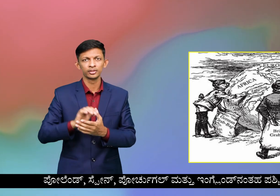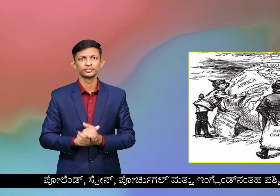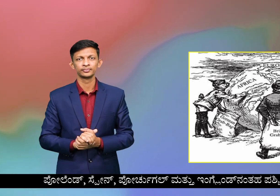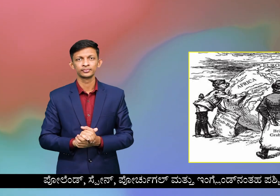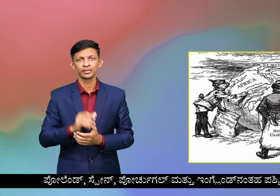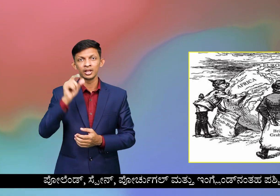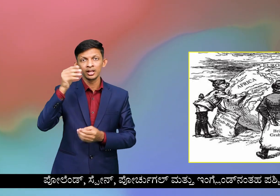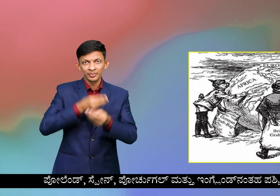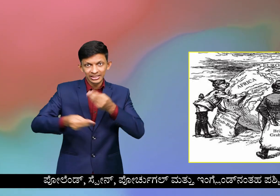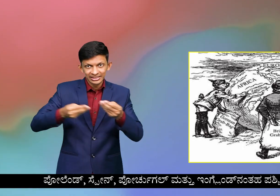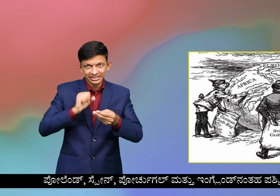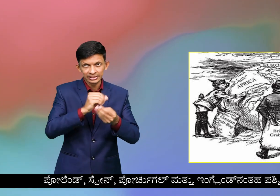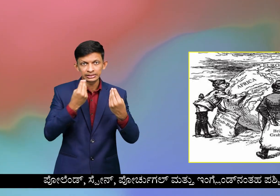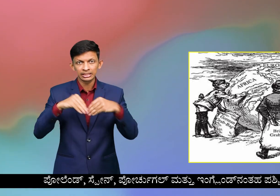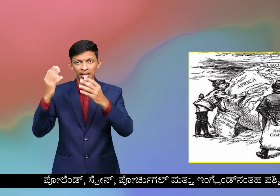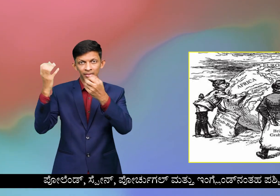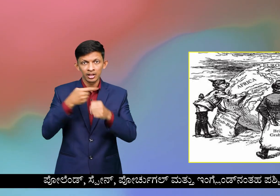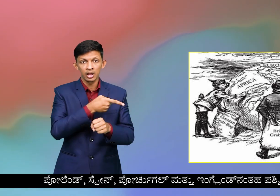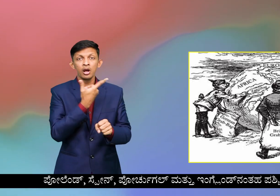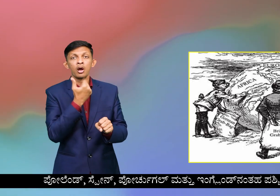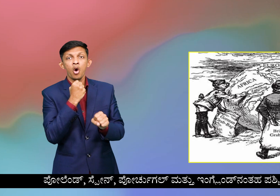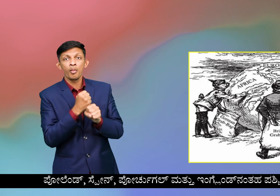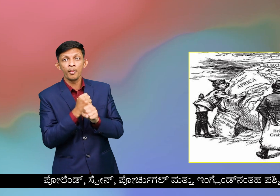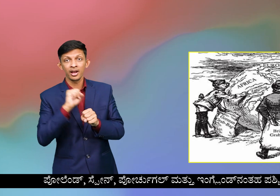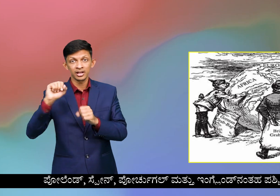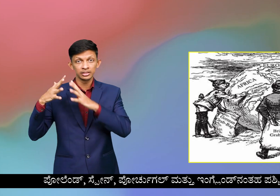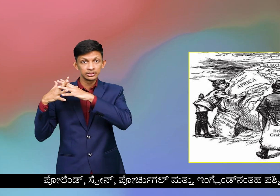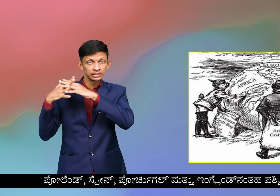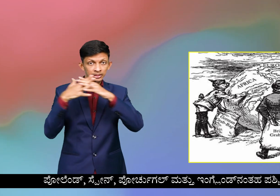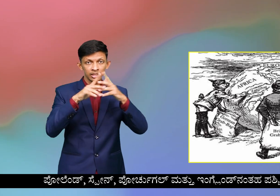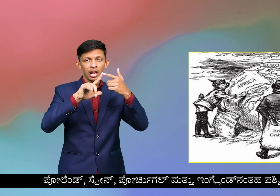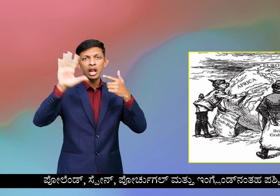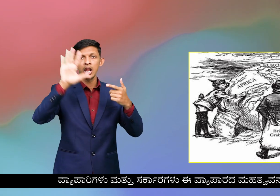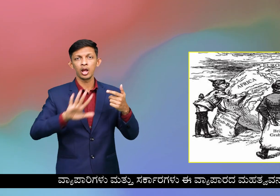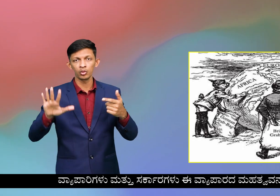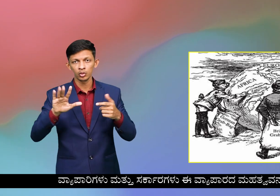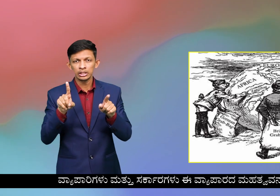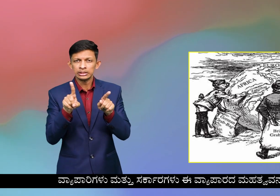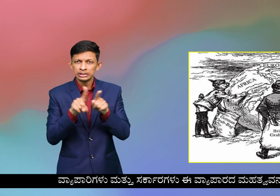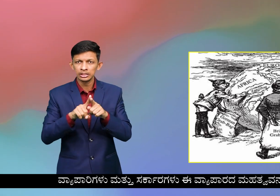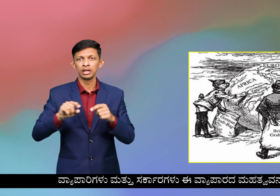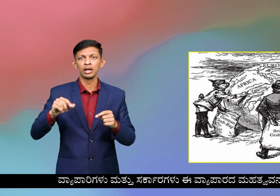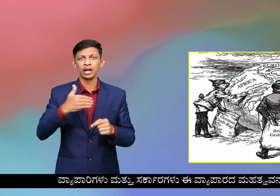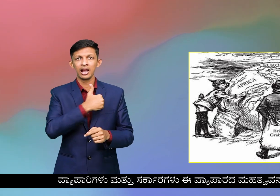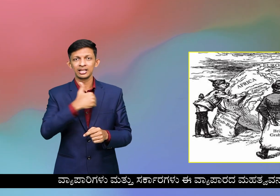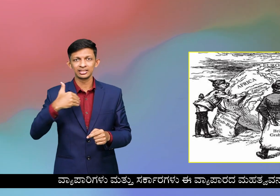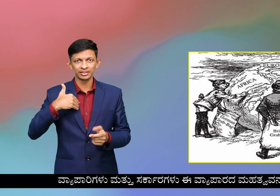ಪೋಲೆಂಡ್, ಸ್ಪೇನ್, ಪೋರ್ಚುಗಲ್ ಮತ್ತು ಇಂಗ್ಲೆಂಡ್ನಂತಹ ಪಶ್ಚಿಮ ಯುರೋಪಿಯನ್ನರ ವ್ಯಾಪಾರಿಗಳು ಮತ್ತು ಸರ್ಕಾರಗಳು